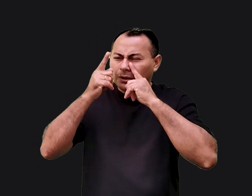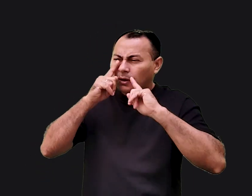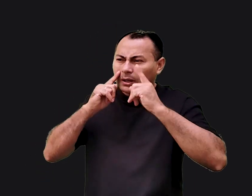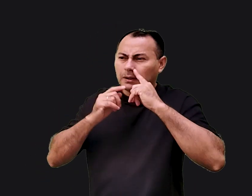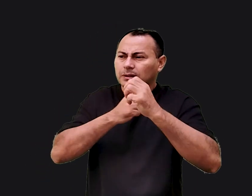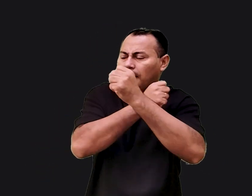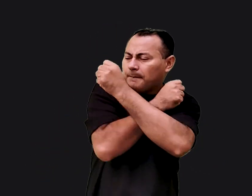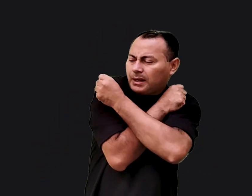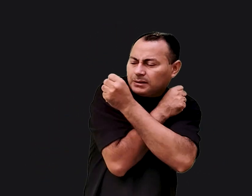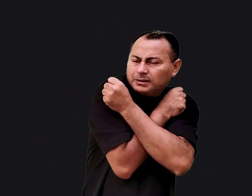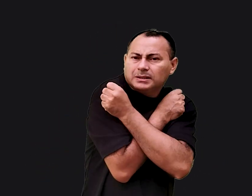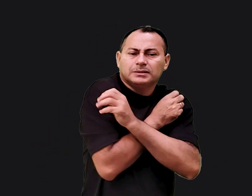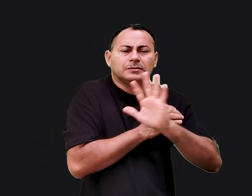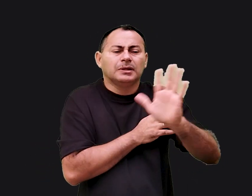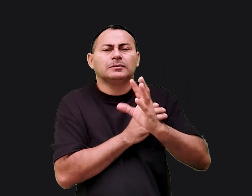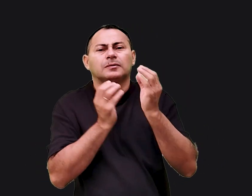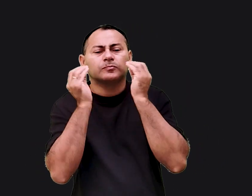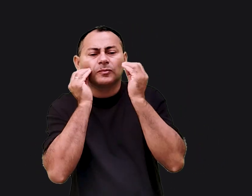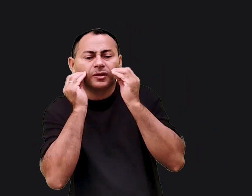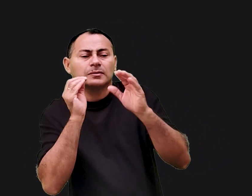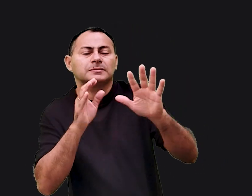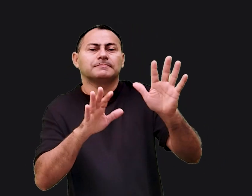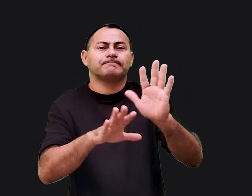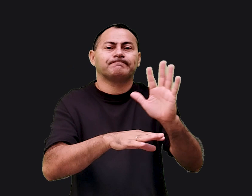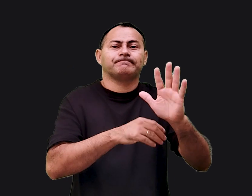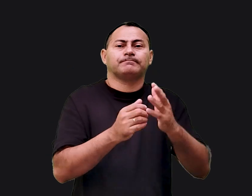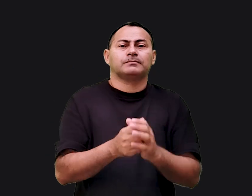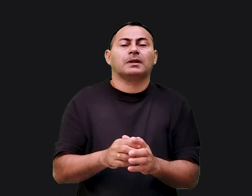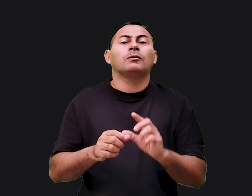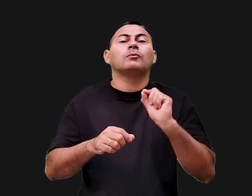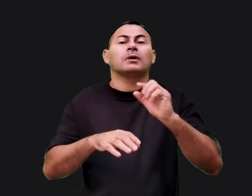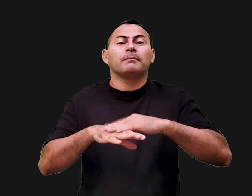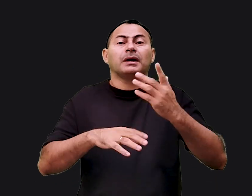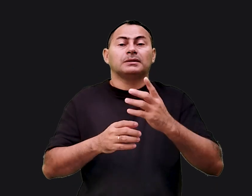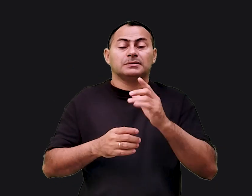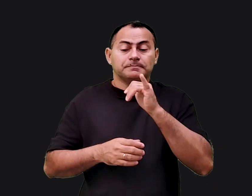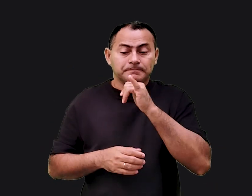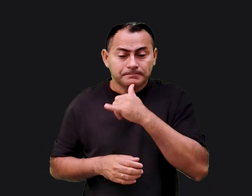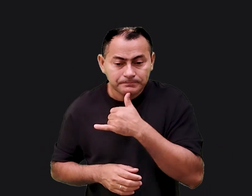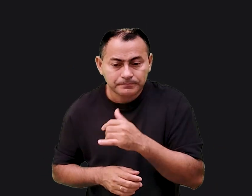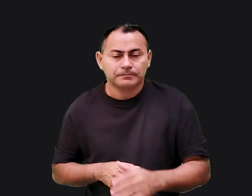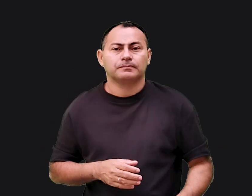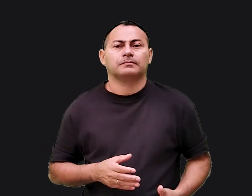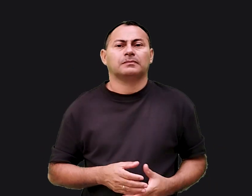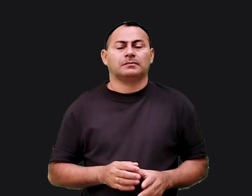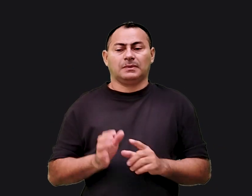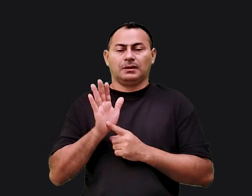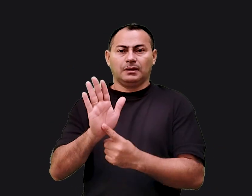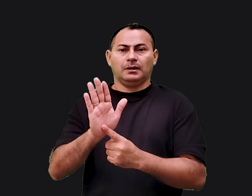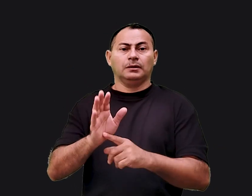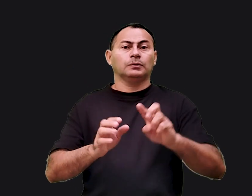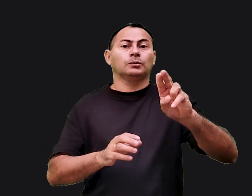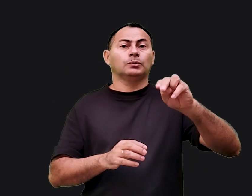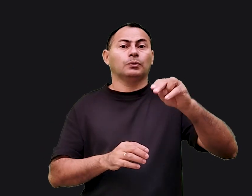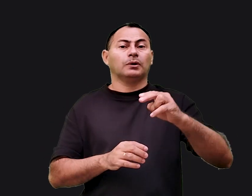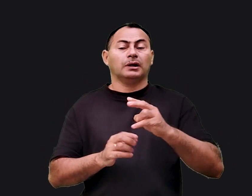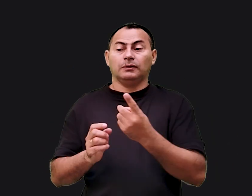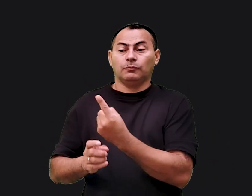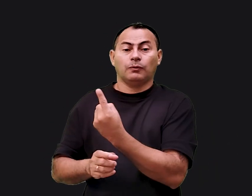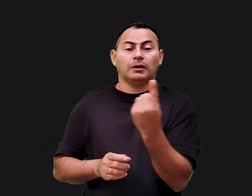muito e abraçando o beijaram o que mais os entristeceu foi a declaração de que nunca mais veriam